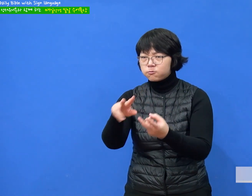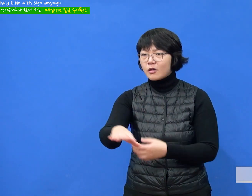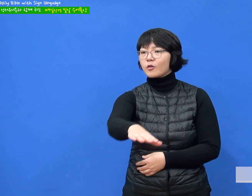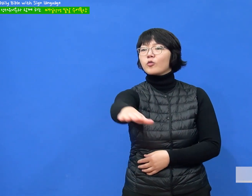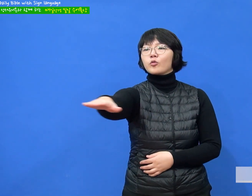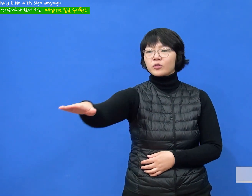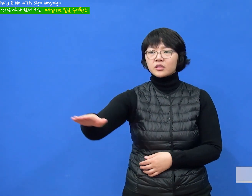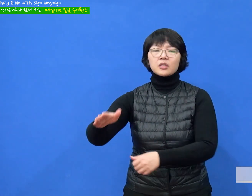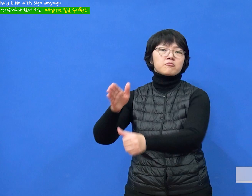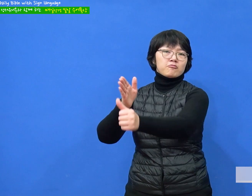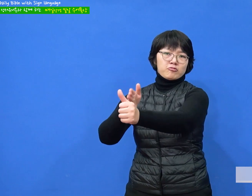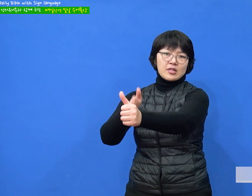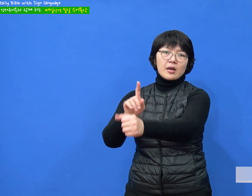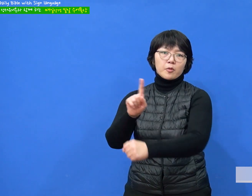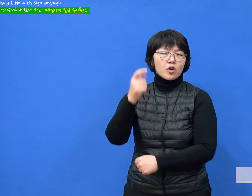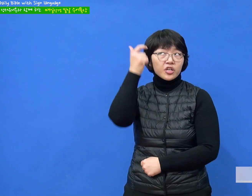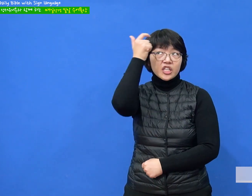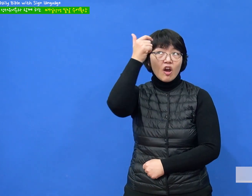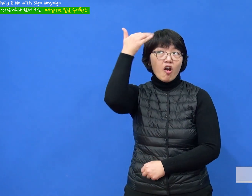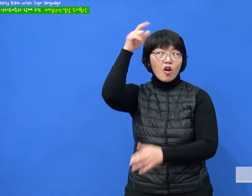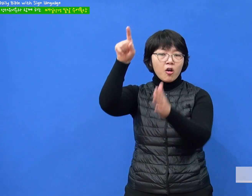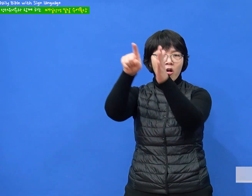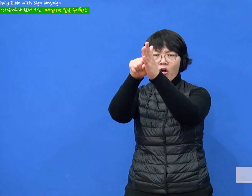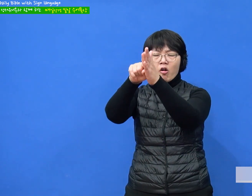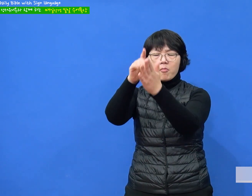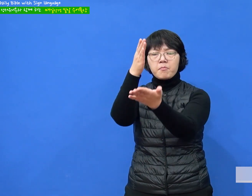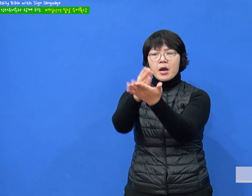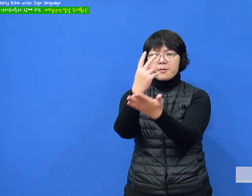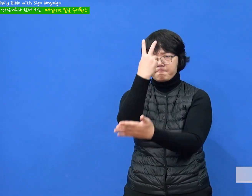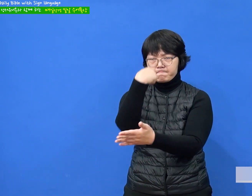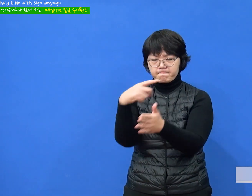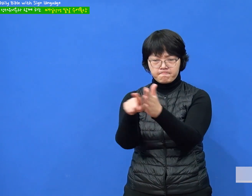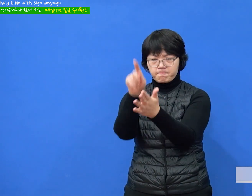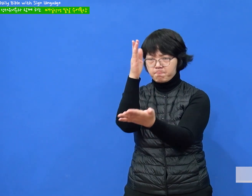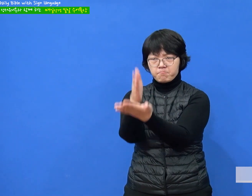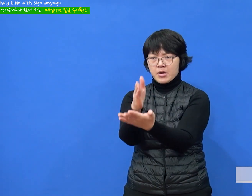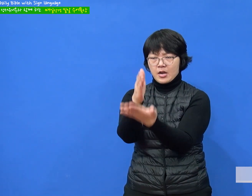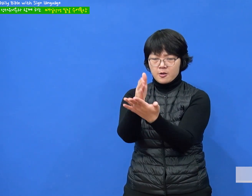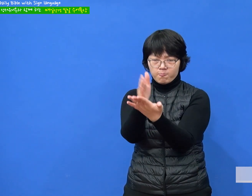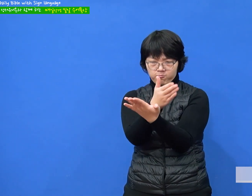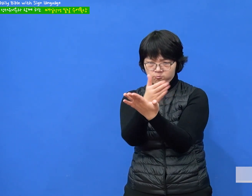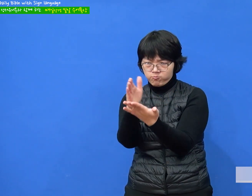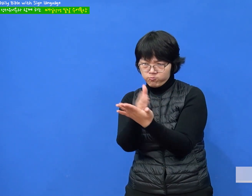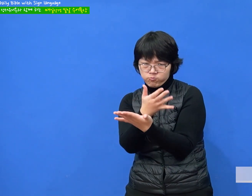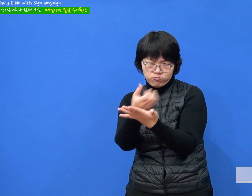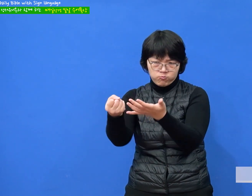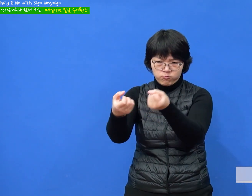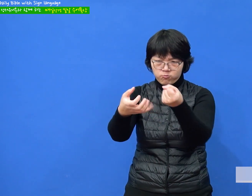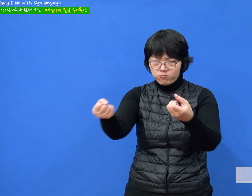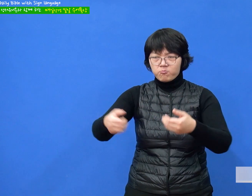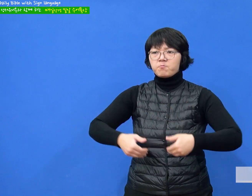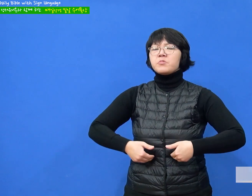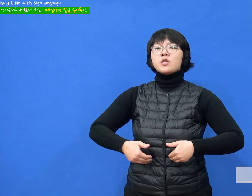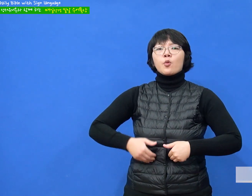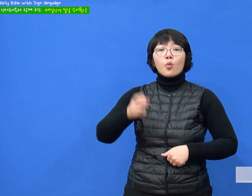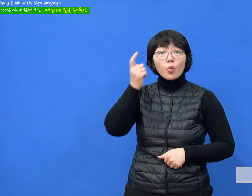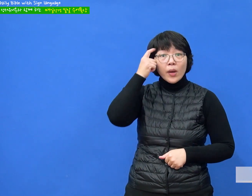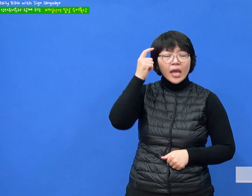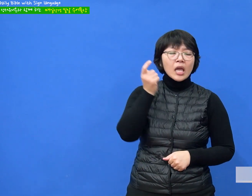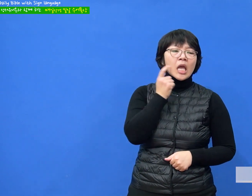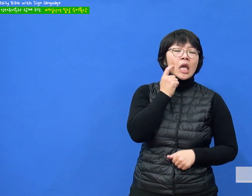말고 하나님께 속하였는지 분별하라 라고 하십니다. 많은 거짓 선지자들이 나왔다고 이어